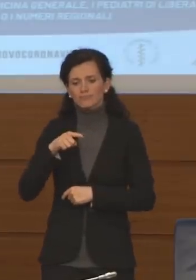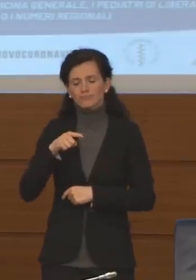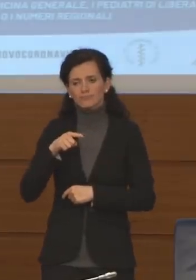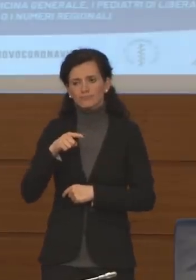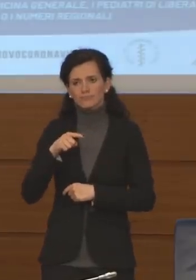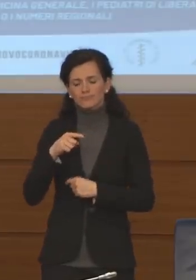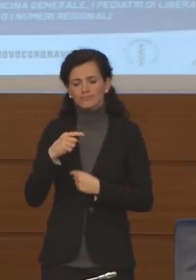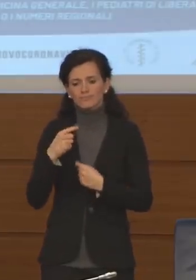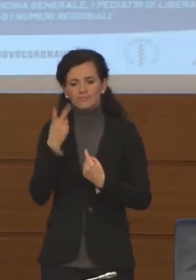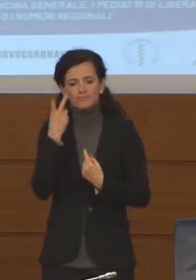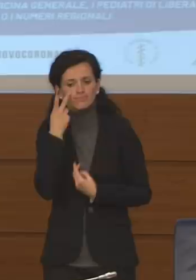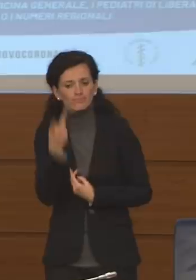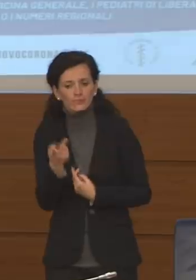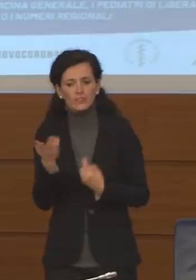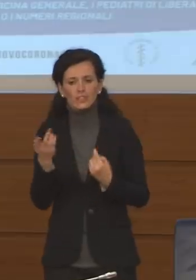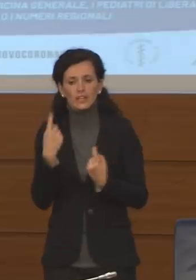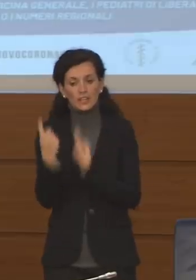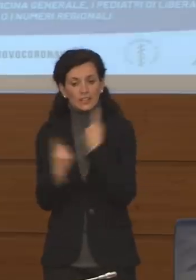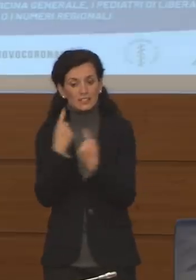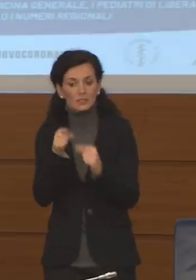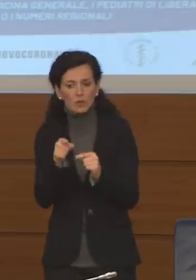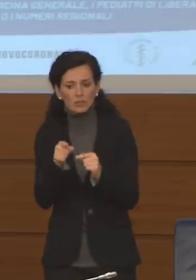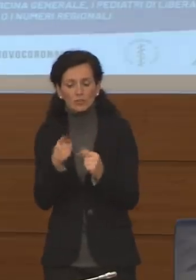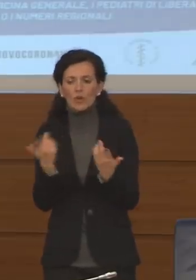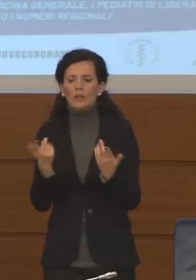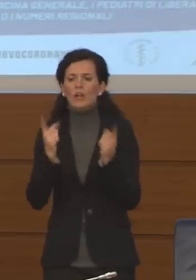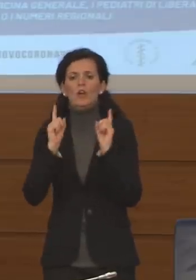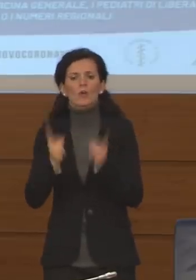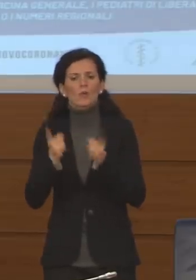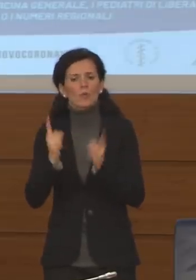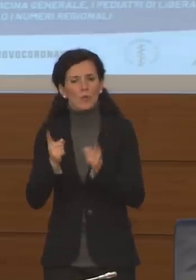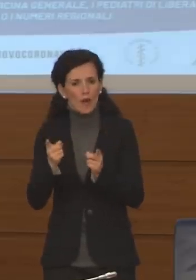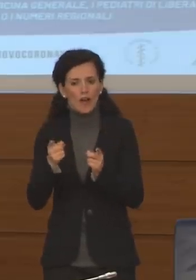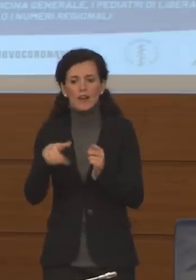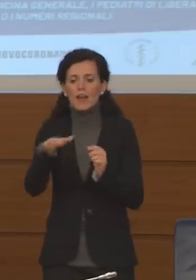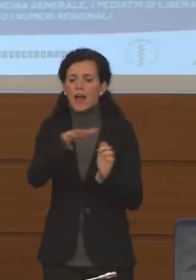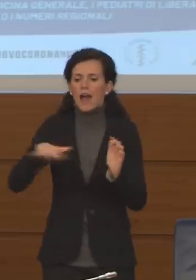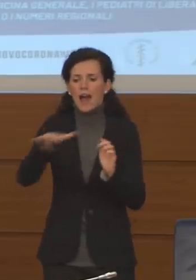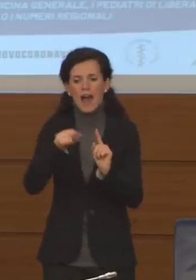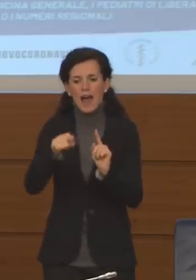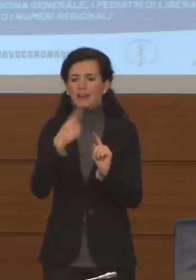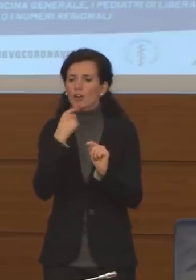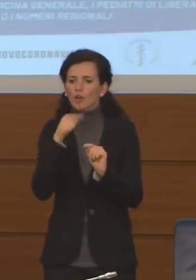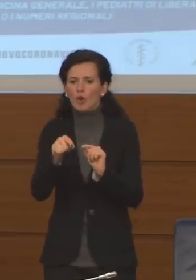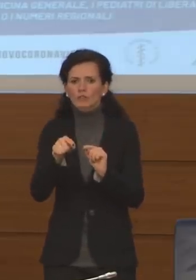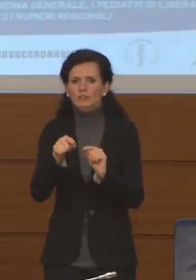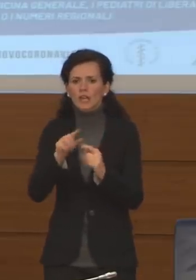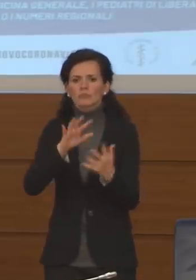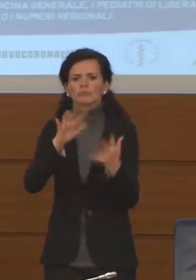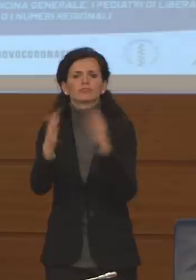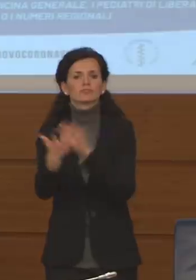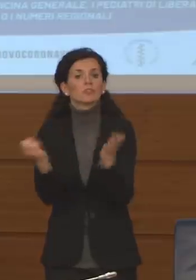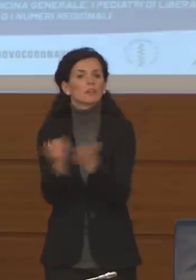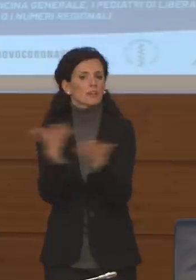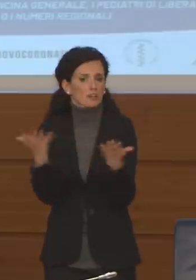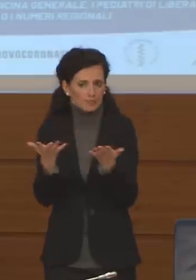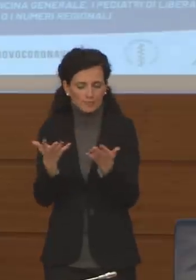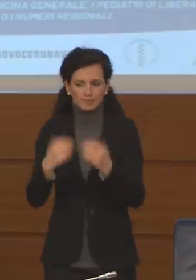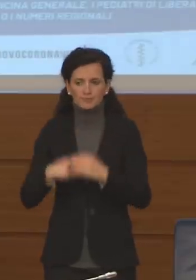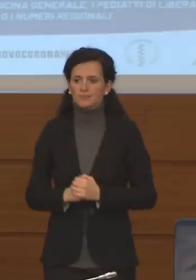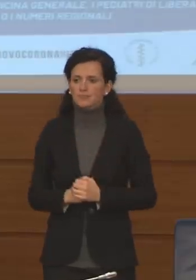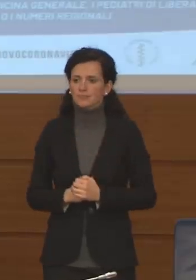sorte del delle aree che sono definite zone rosse delle aree zone